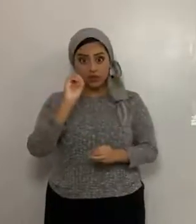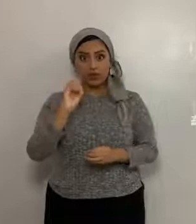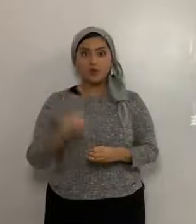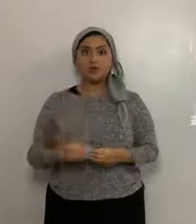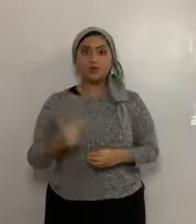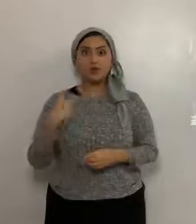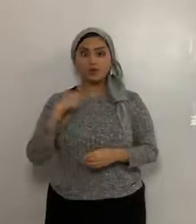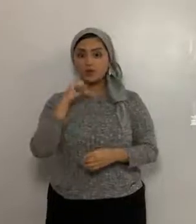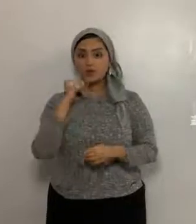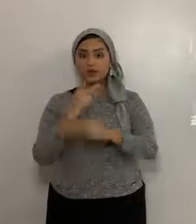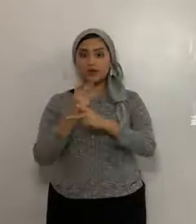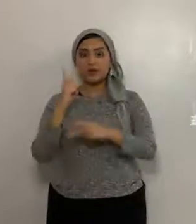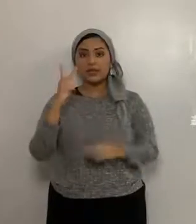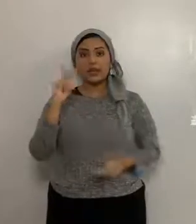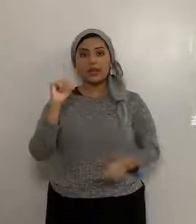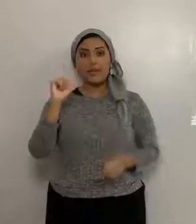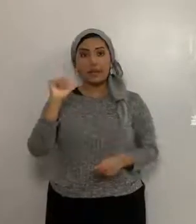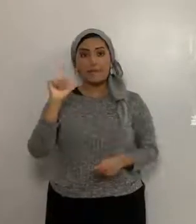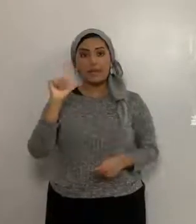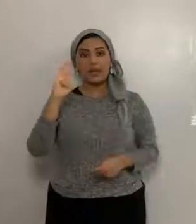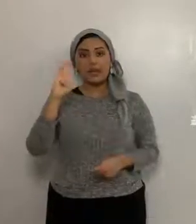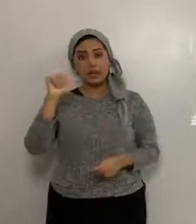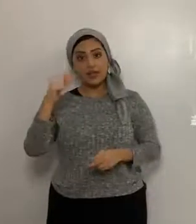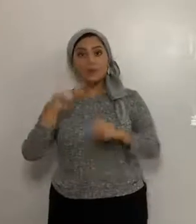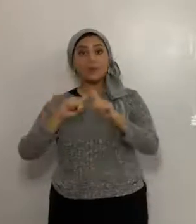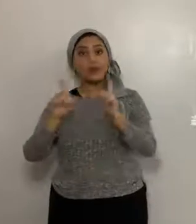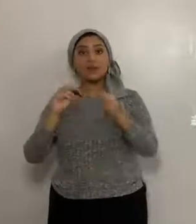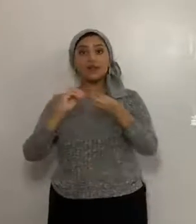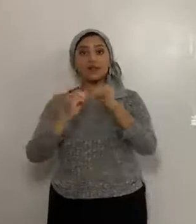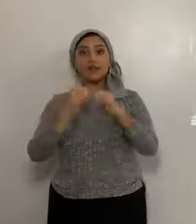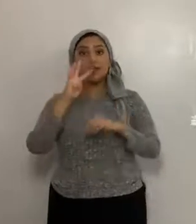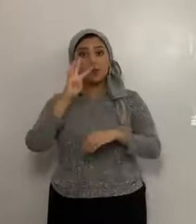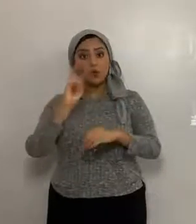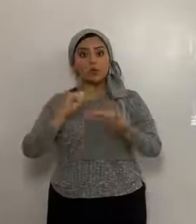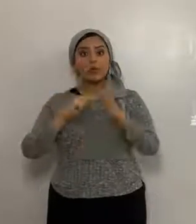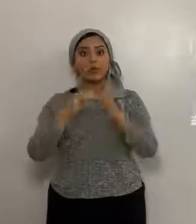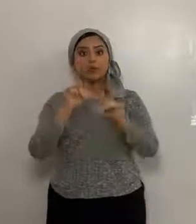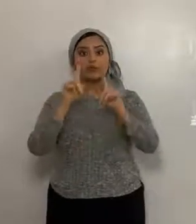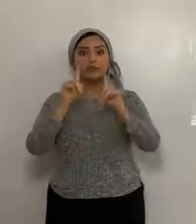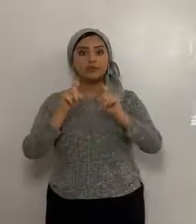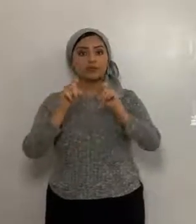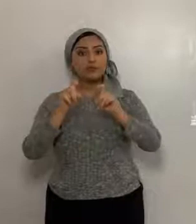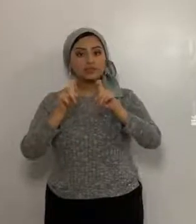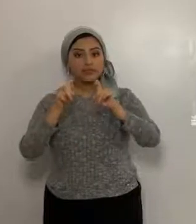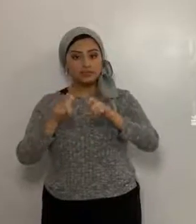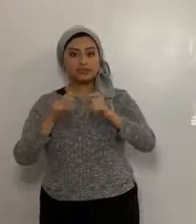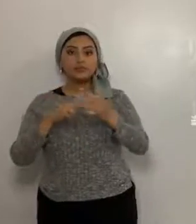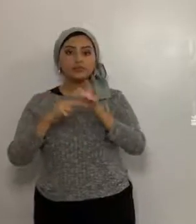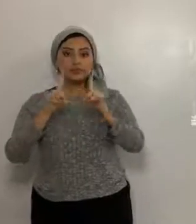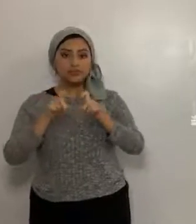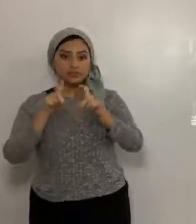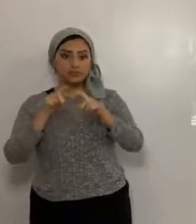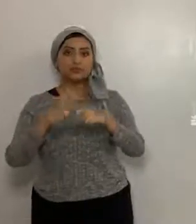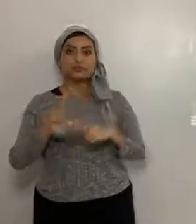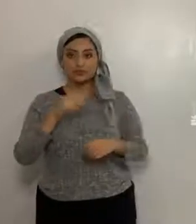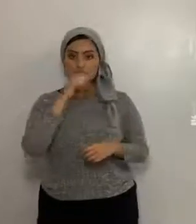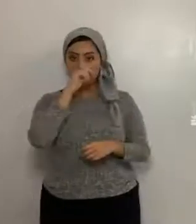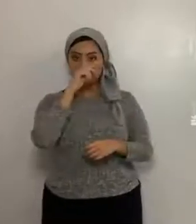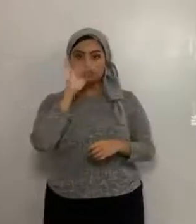guardamos cábala, no guardamos numerología, pero el número 40 es prueba. Prueba, quiere decir prueba. 40 días el diluvio,